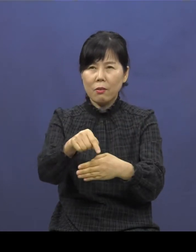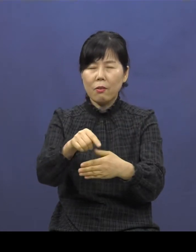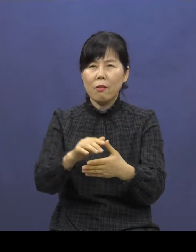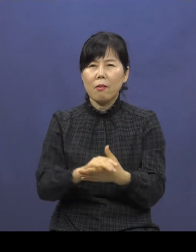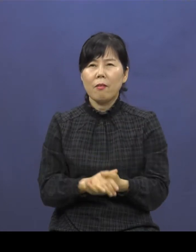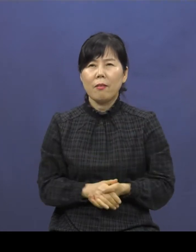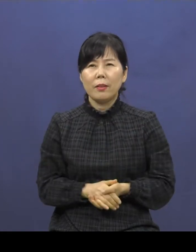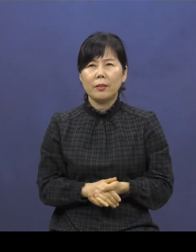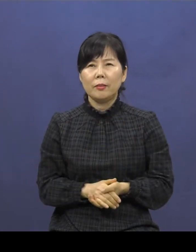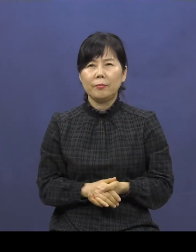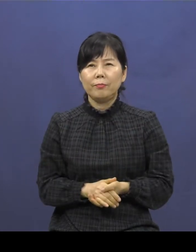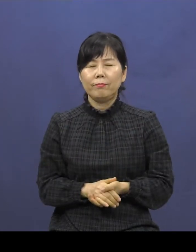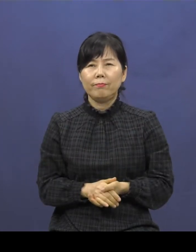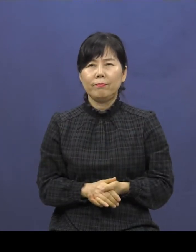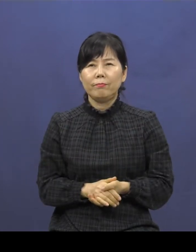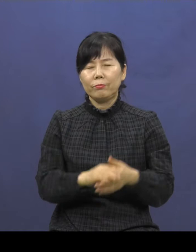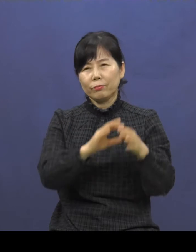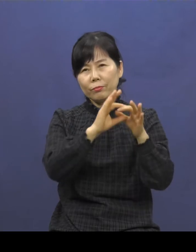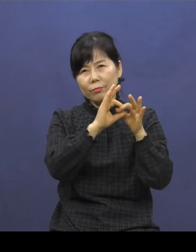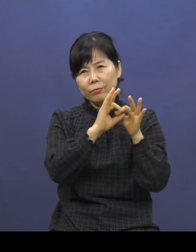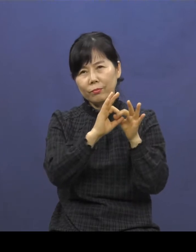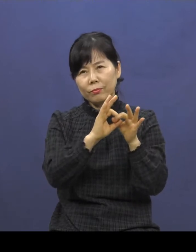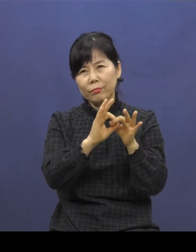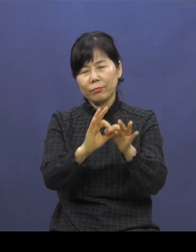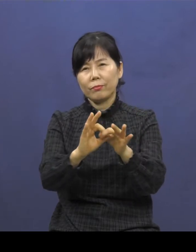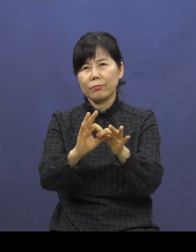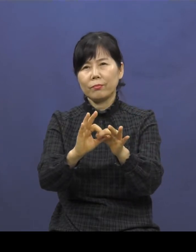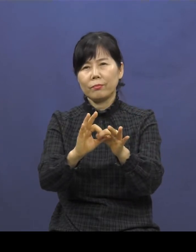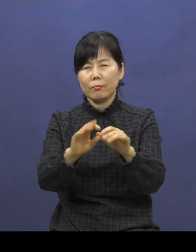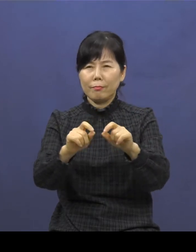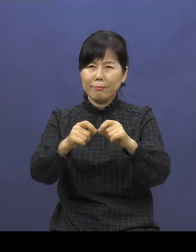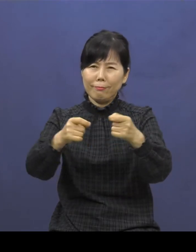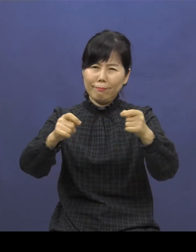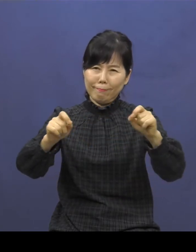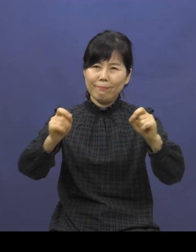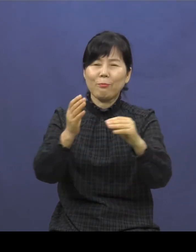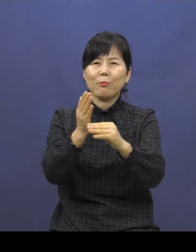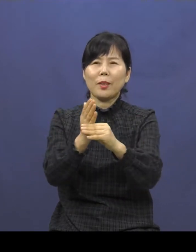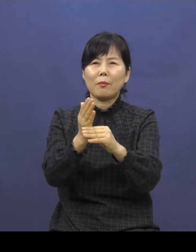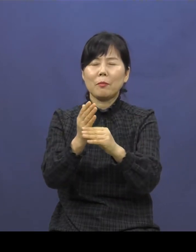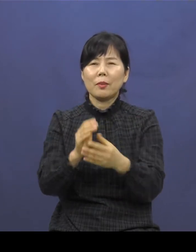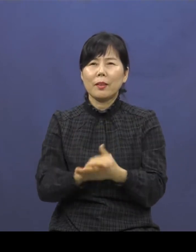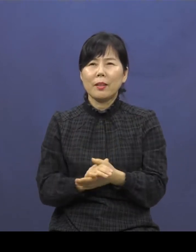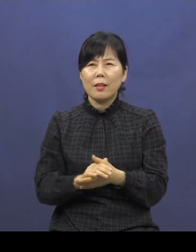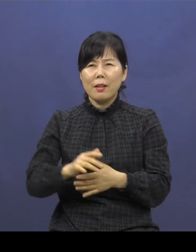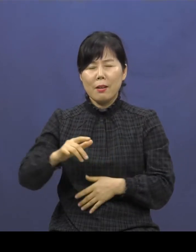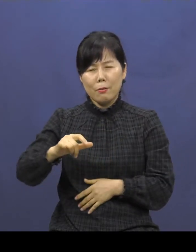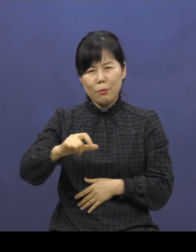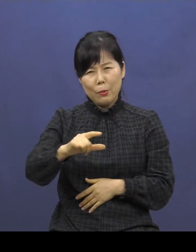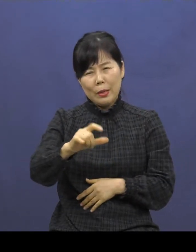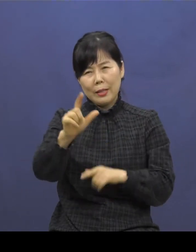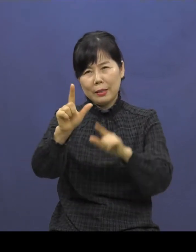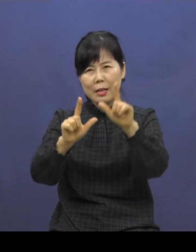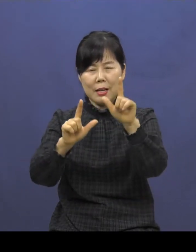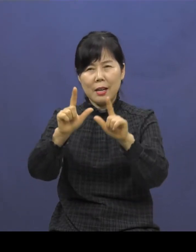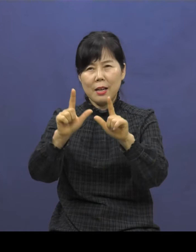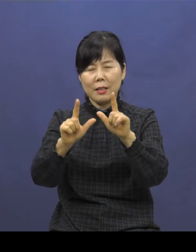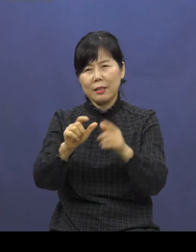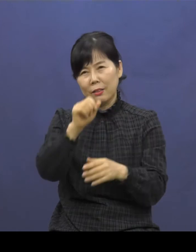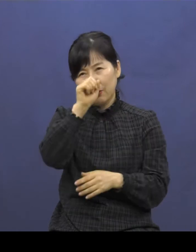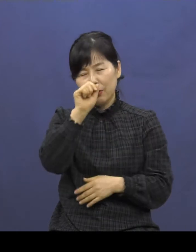그것에 대해서 지금 계속 이것이 길어지고 있는데 상황이 여의치 않아서